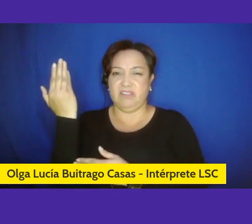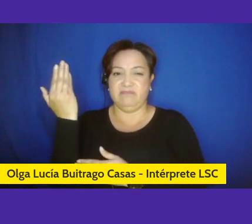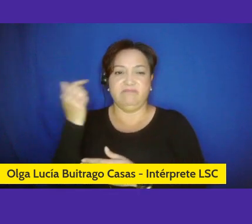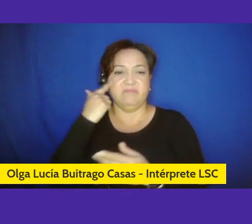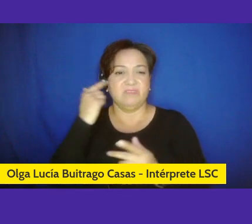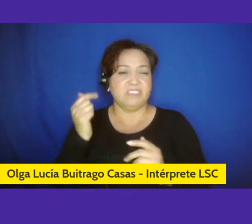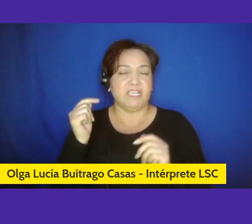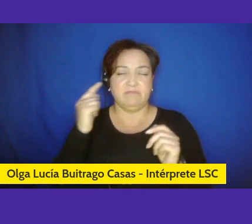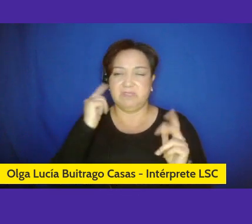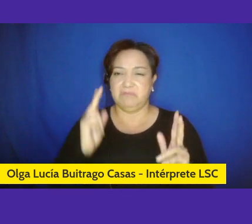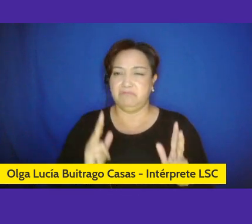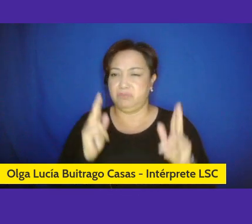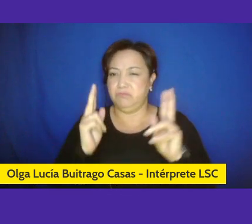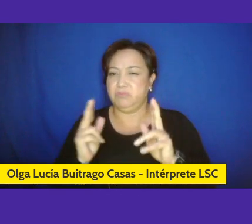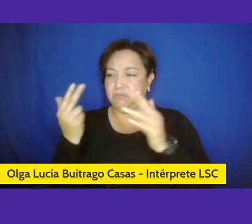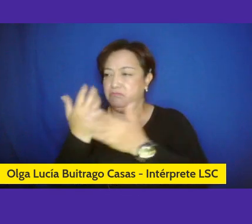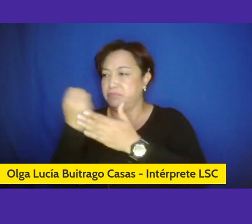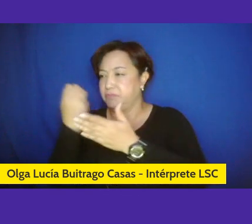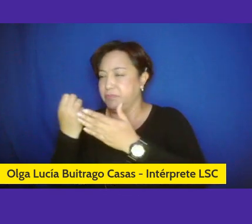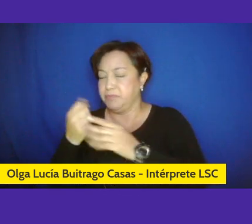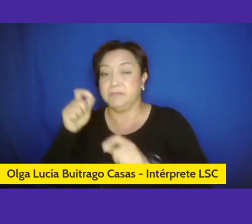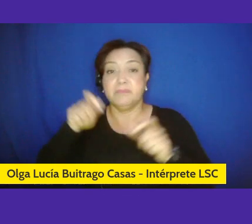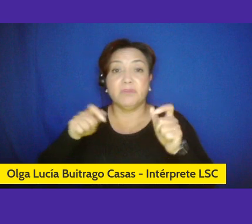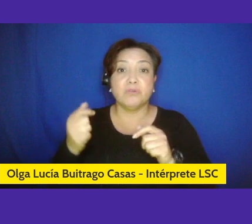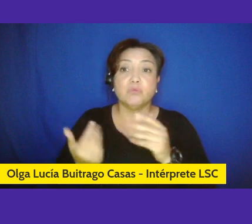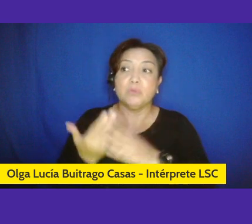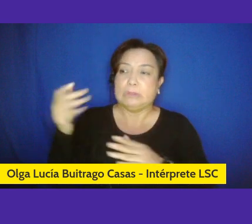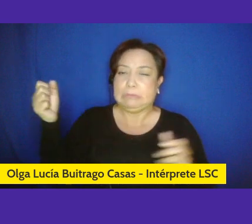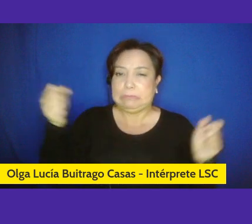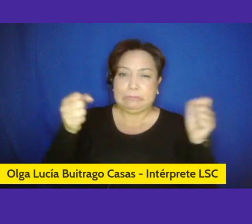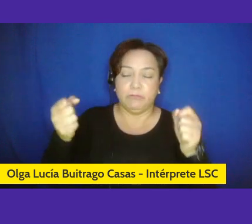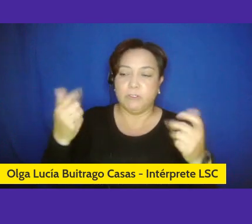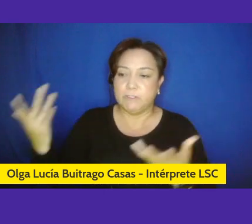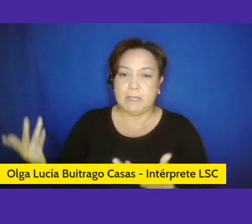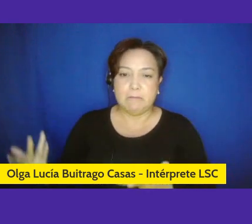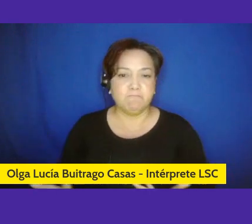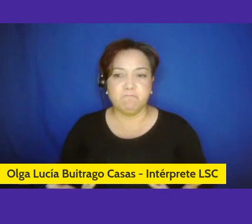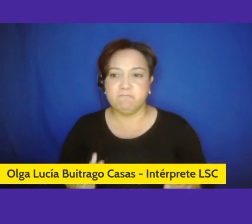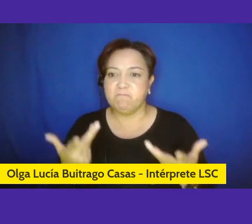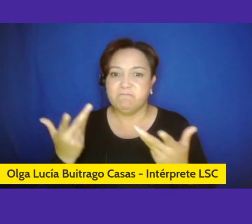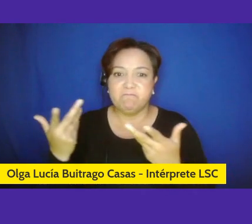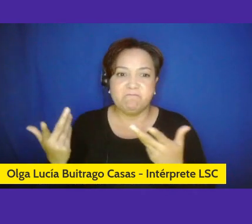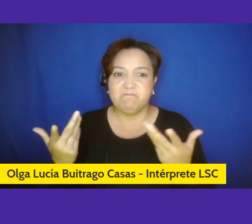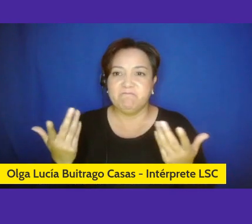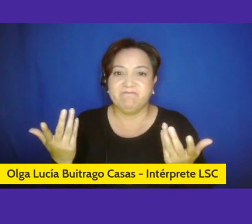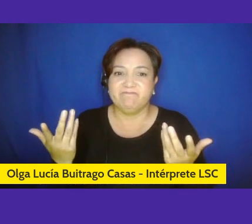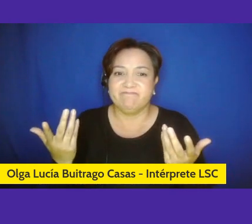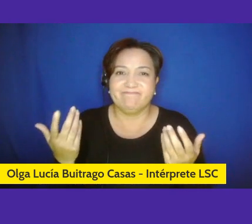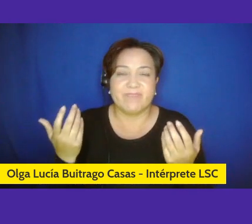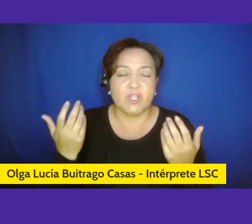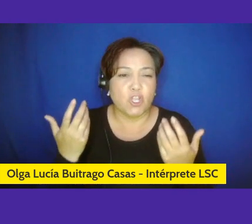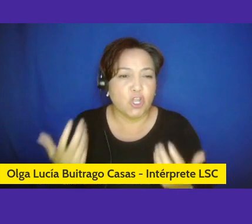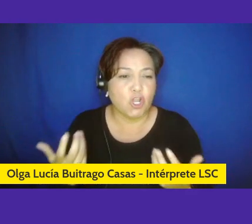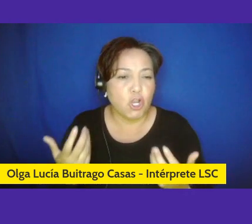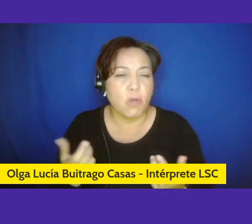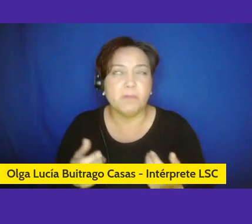que desaparecer y llevar a otra gente para, porque ya quedás bloqueado, ya no sos, ¿cómo decirlo?